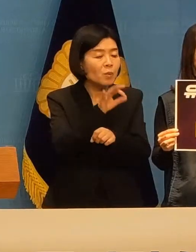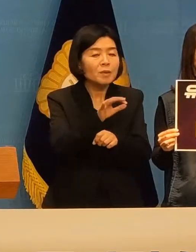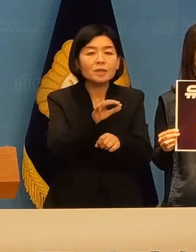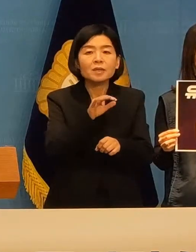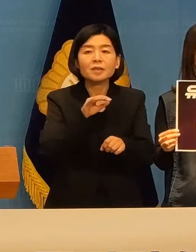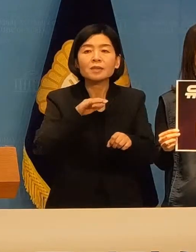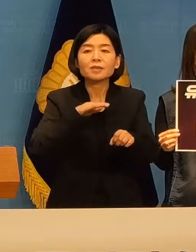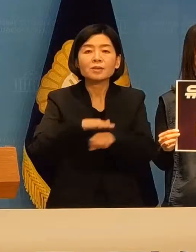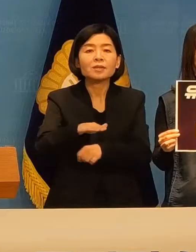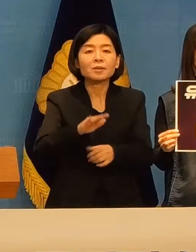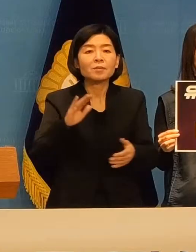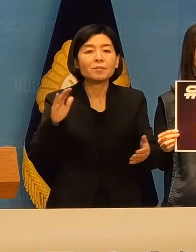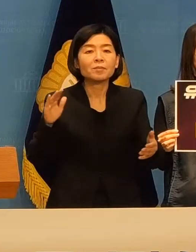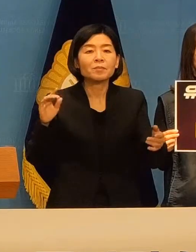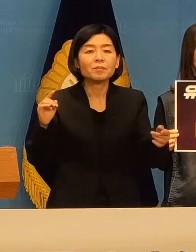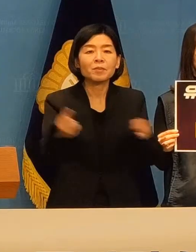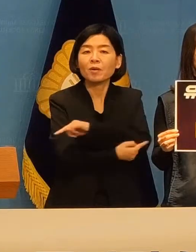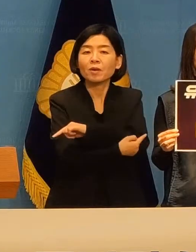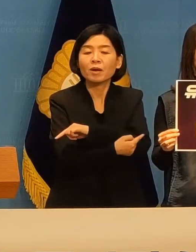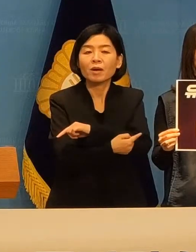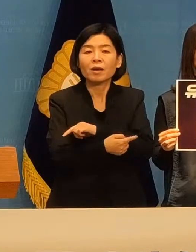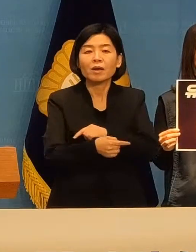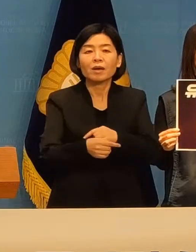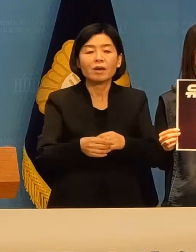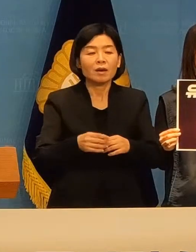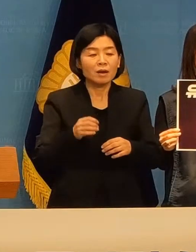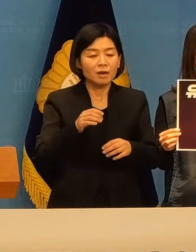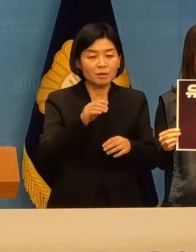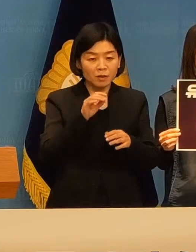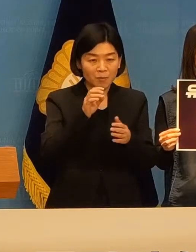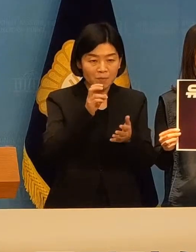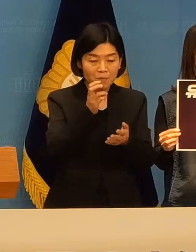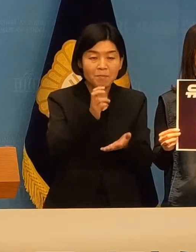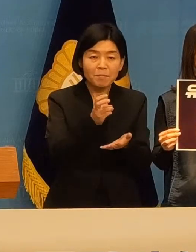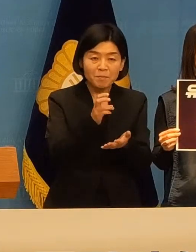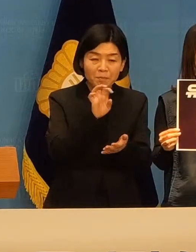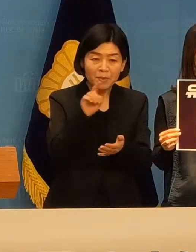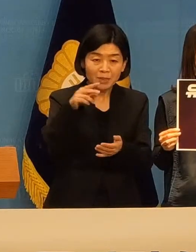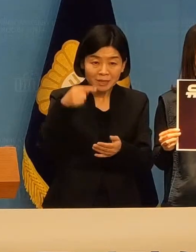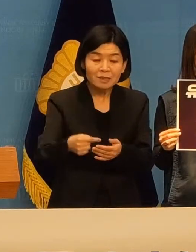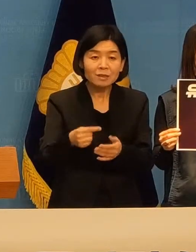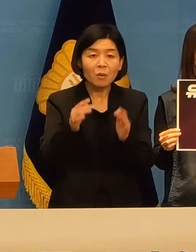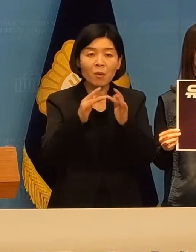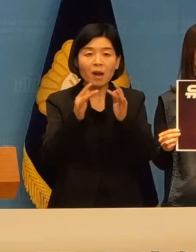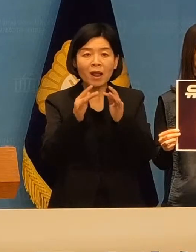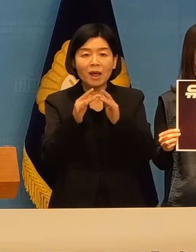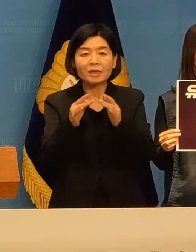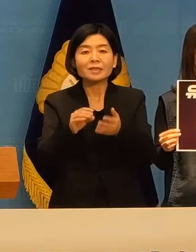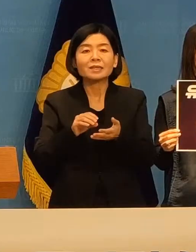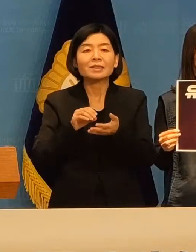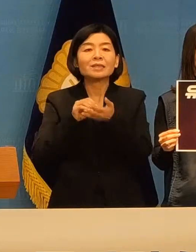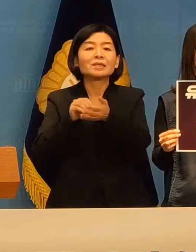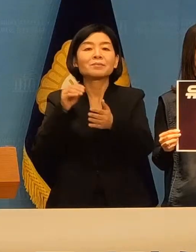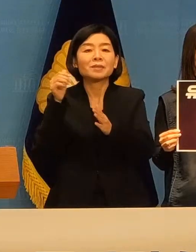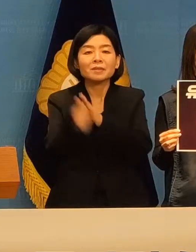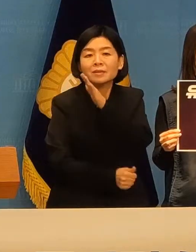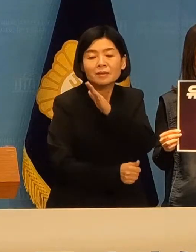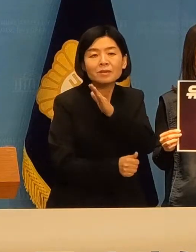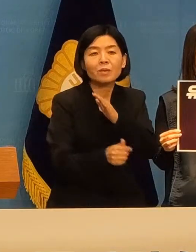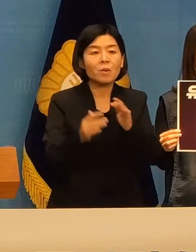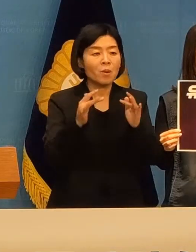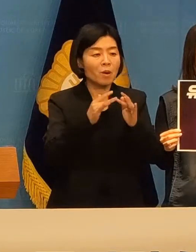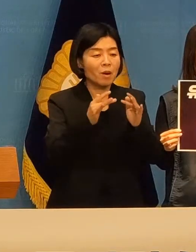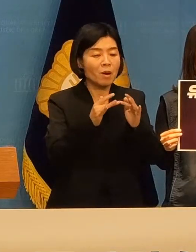시장의 급격한 지각 변동과 마트 3사의 온라인 시장 대응 실패, 그리고 오프라인 매장 폐점